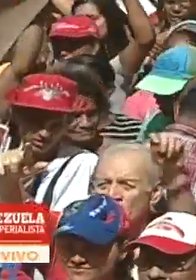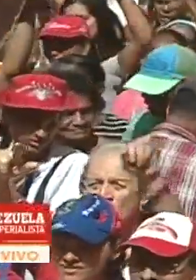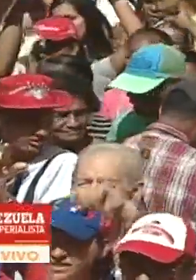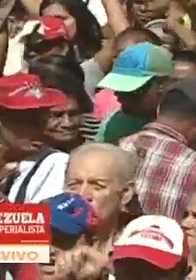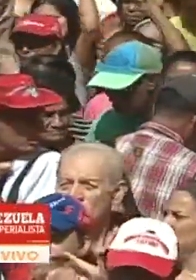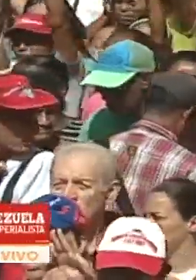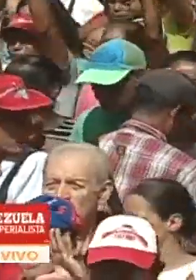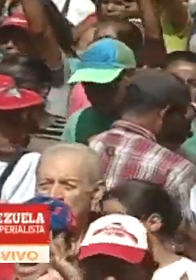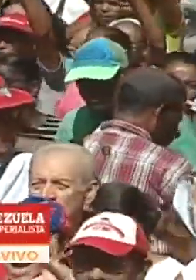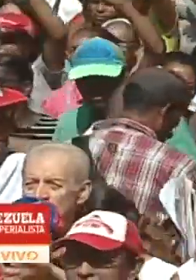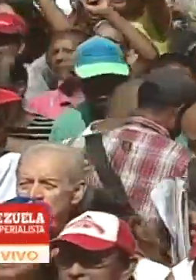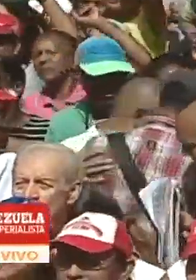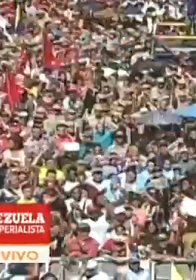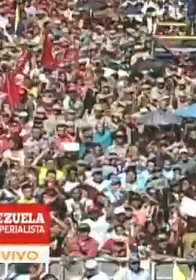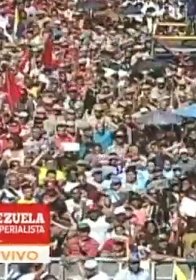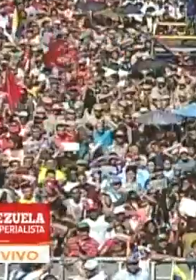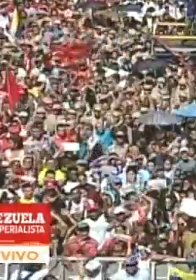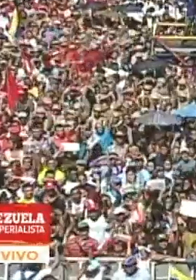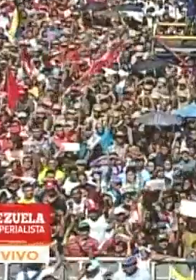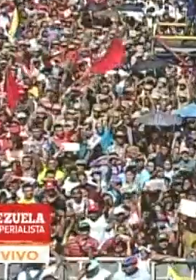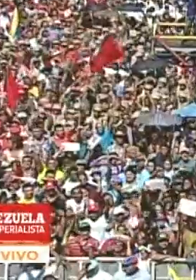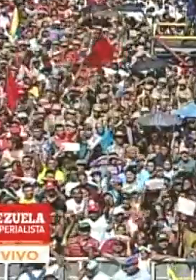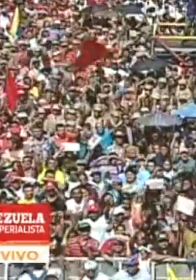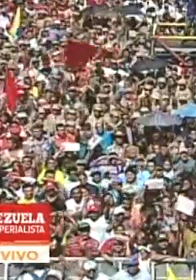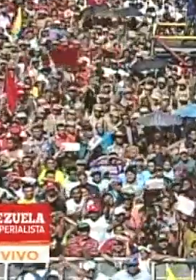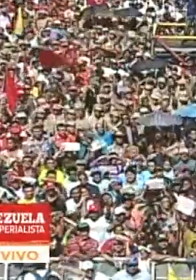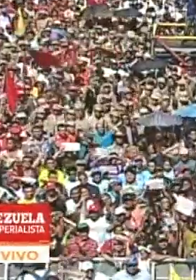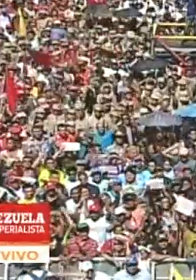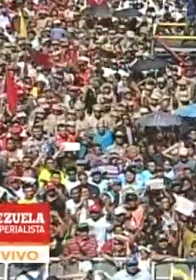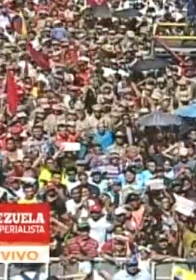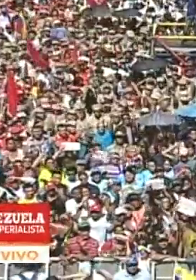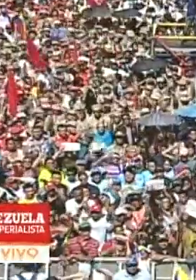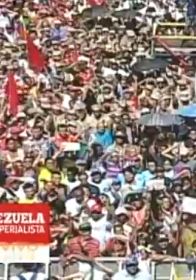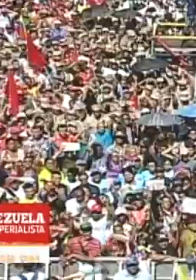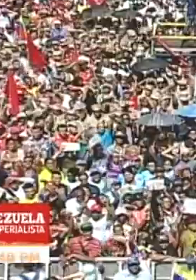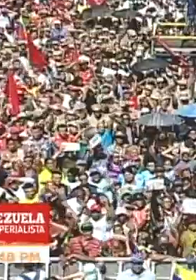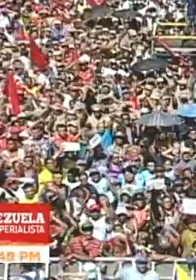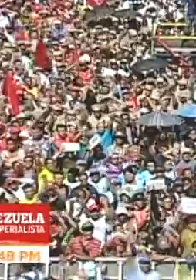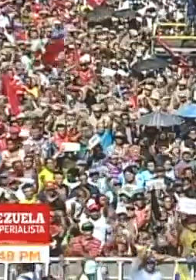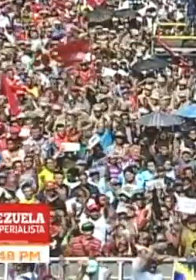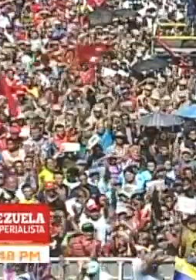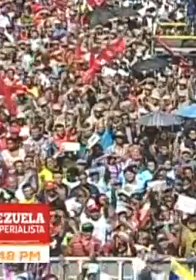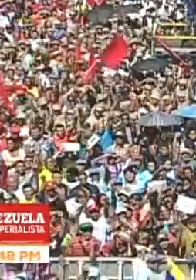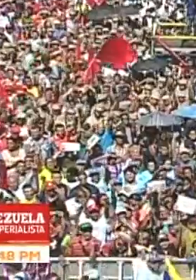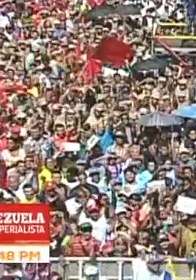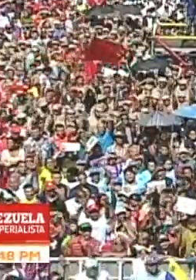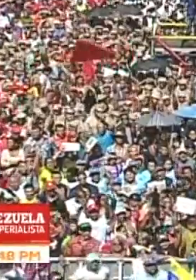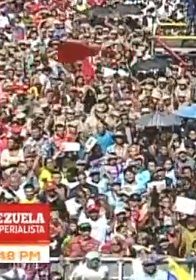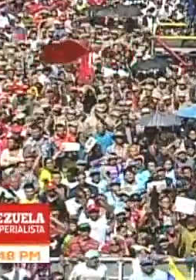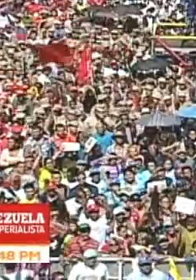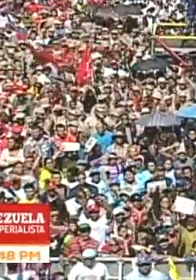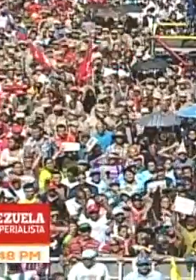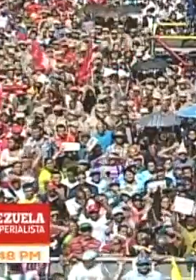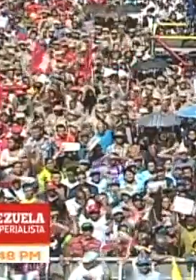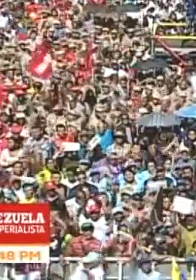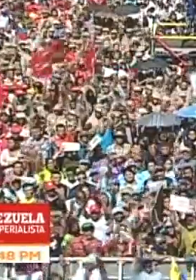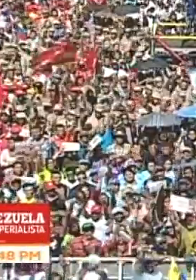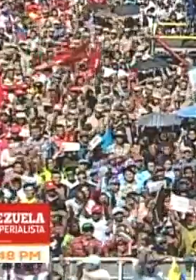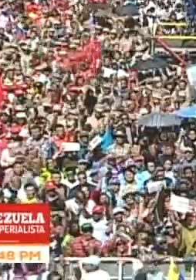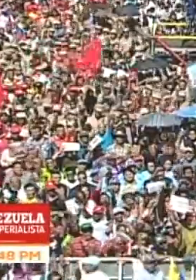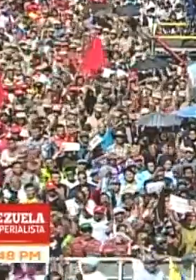viva Bolívar! ¡Que viva Maduro! ¡Que viva la Asamblea Nacional Constituyente! ¡Que viva la